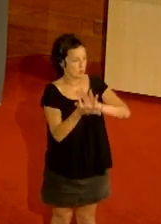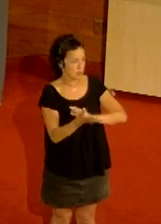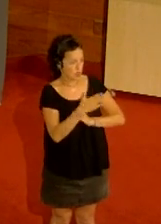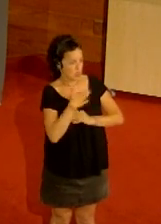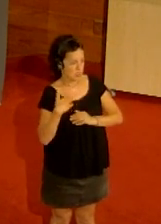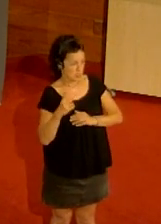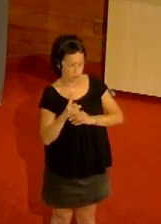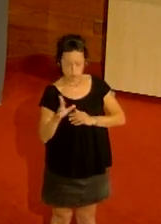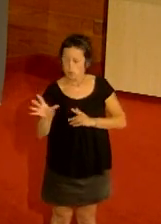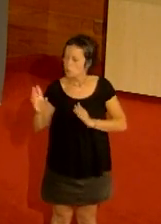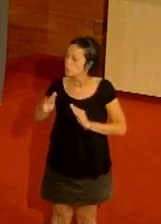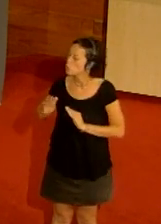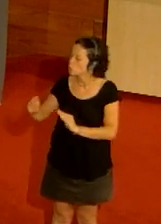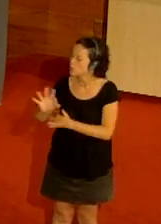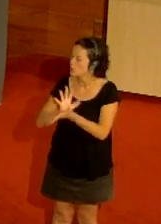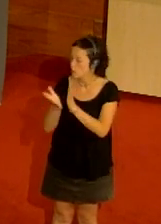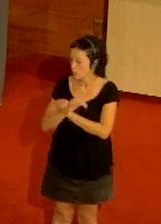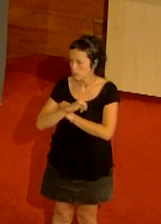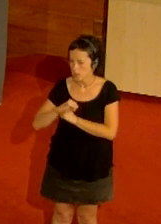Gracias.